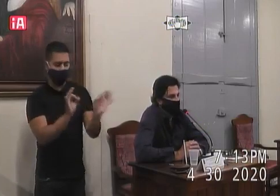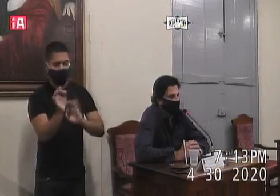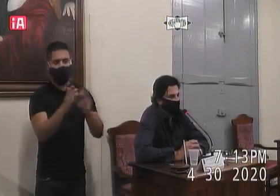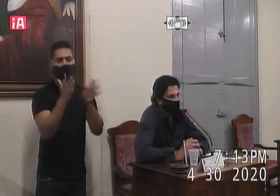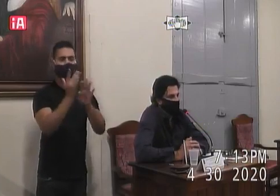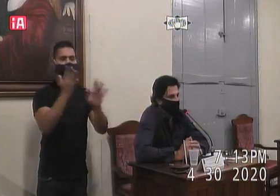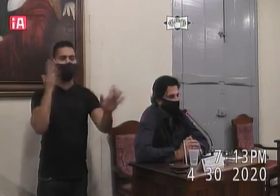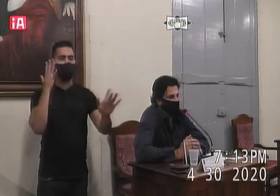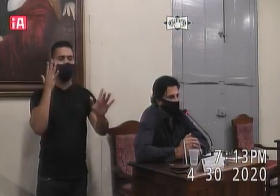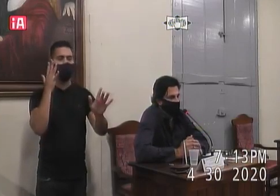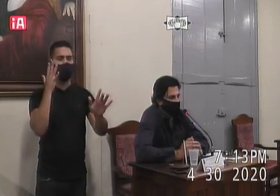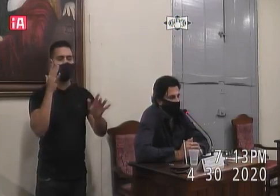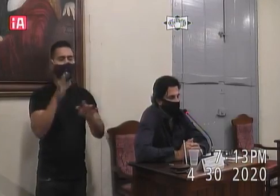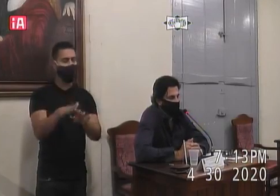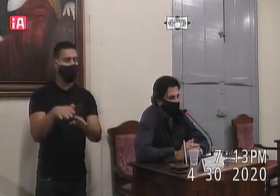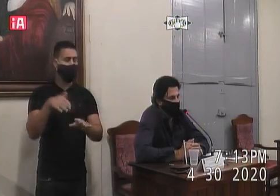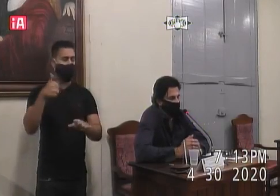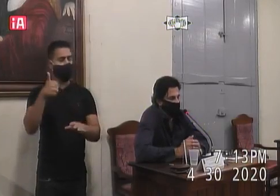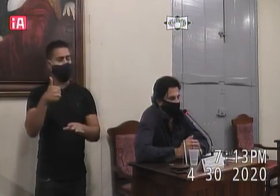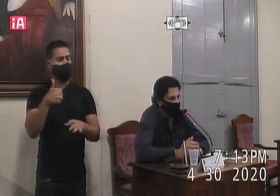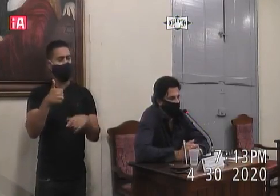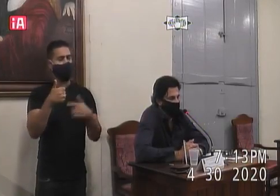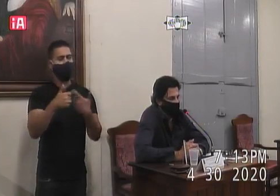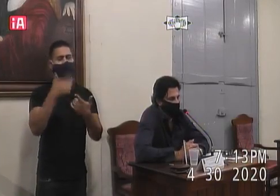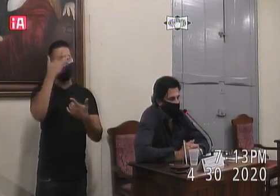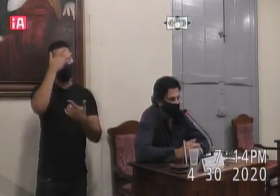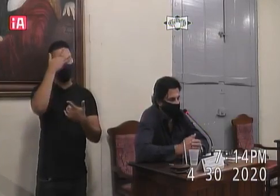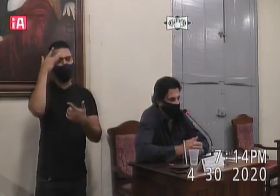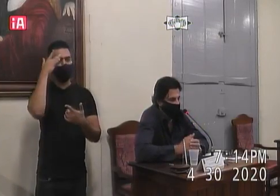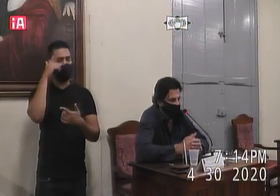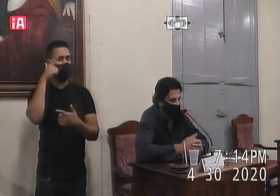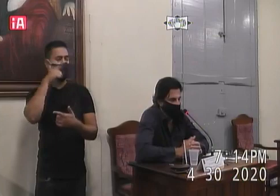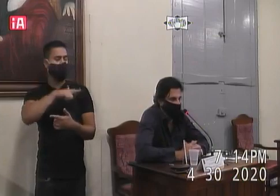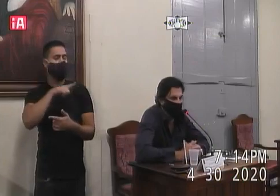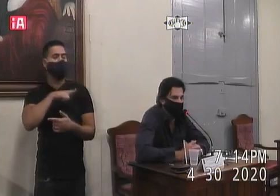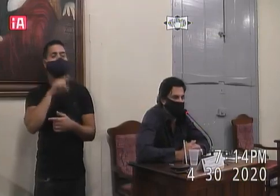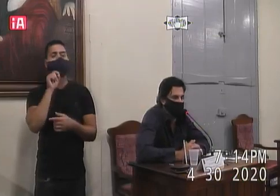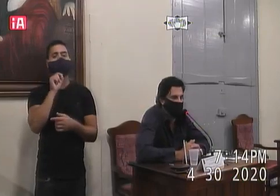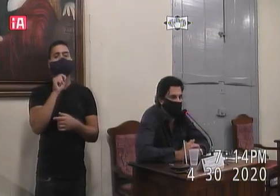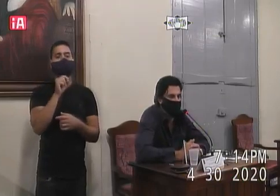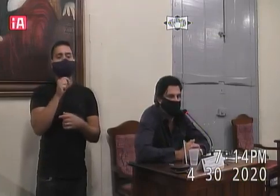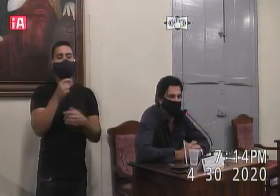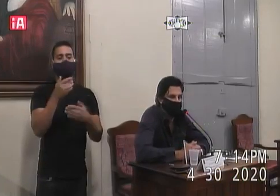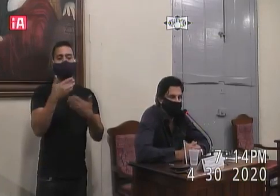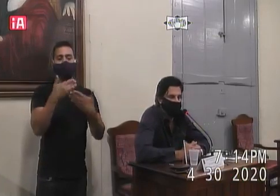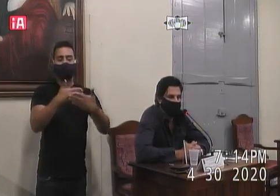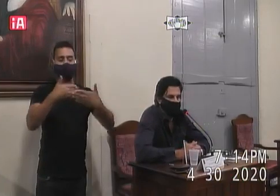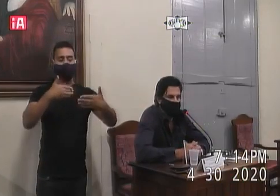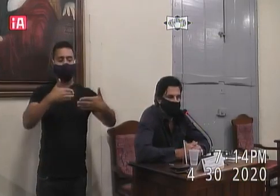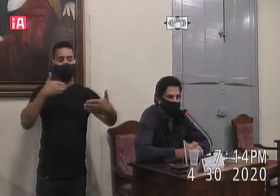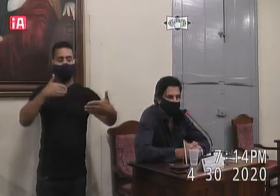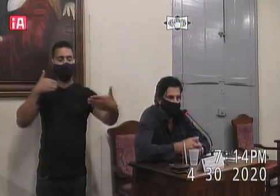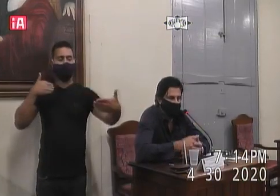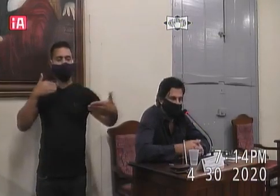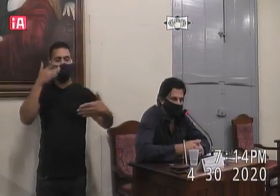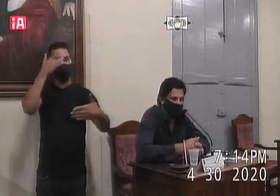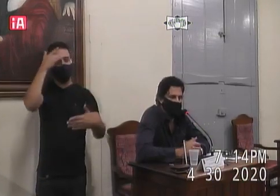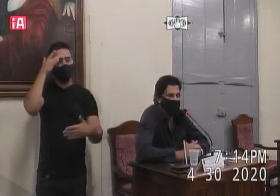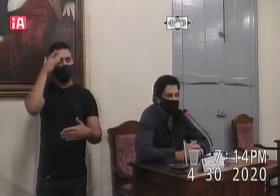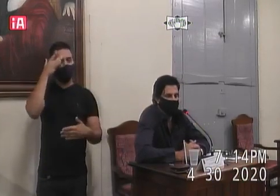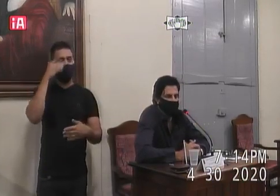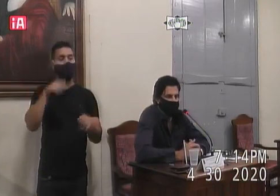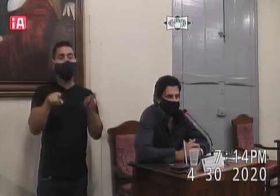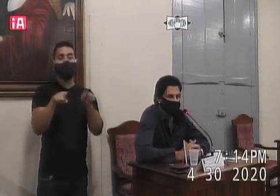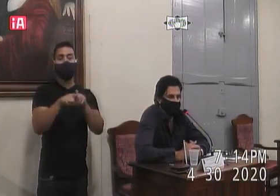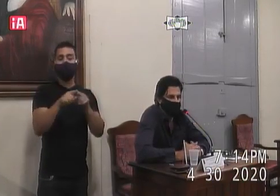fila de uma maneira que as pessoas consigam ter um espaçamento e que isso dê